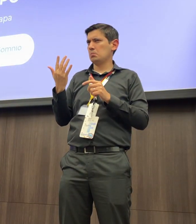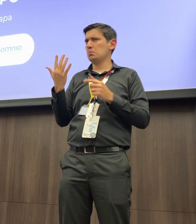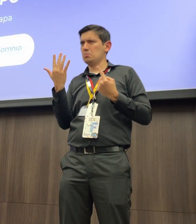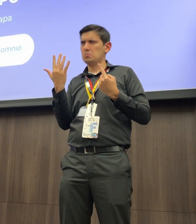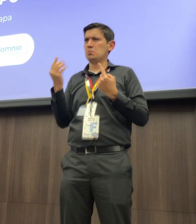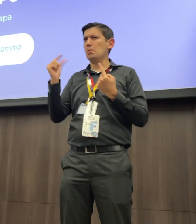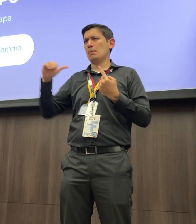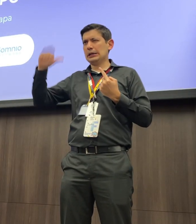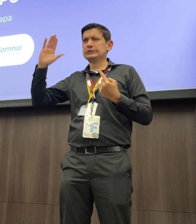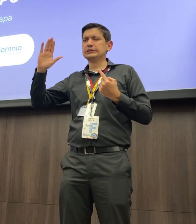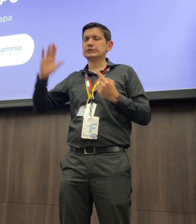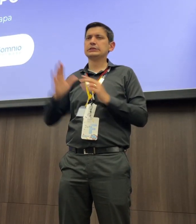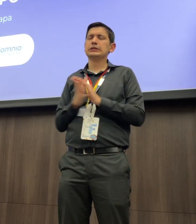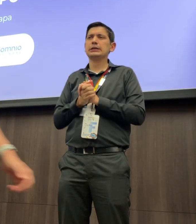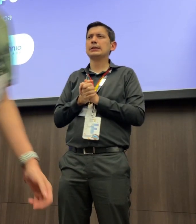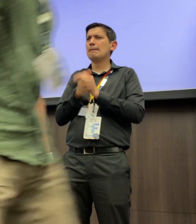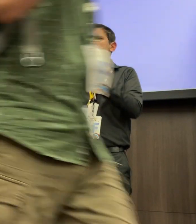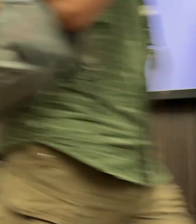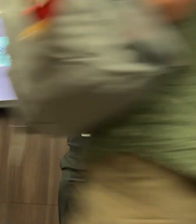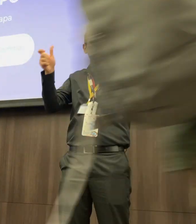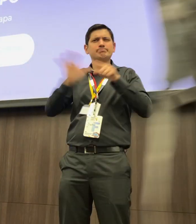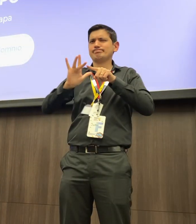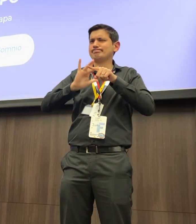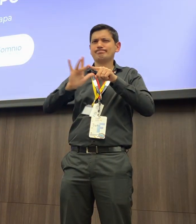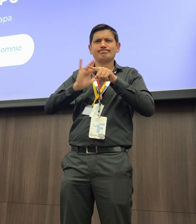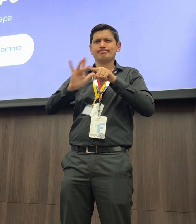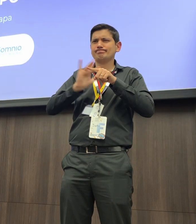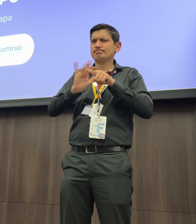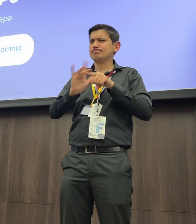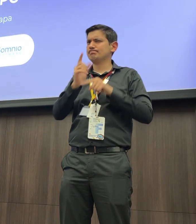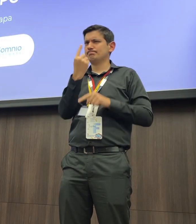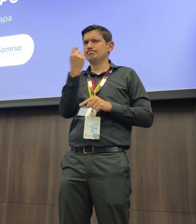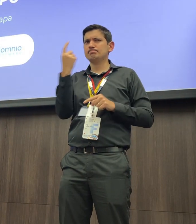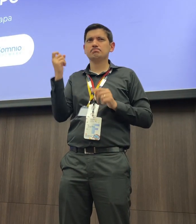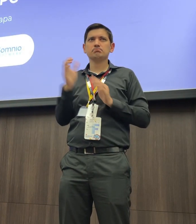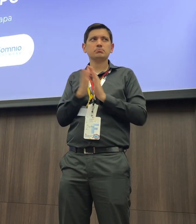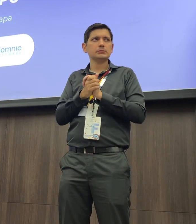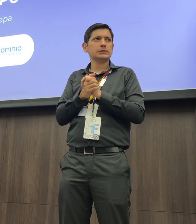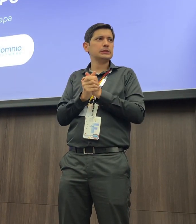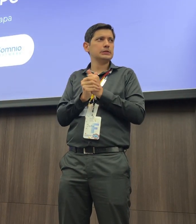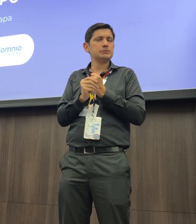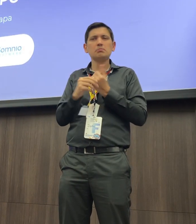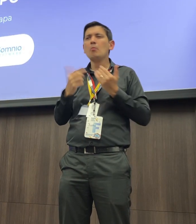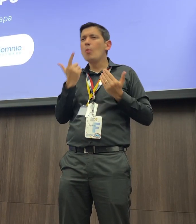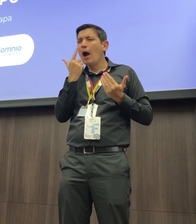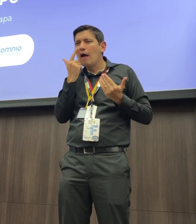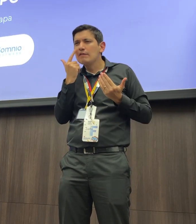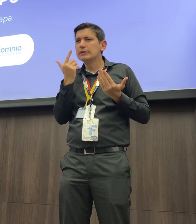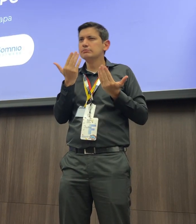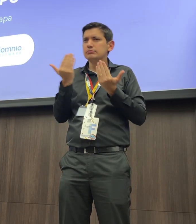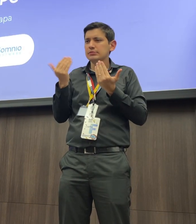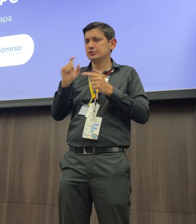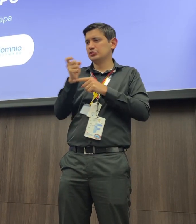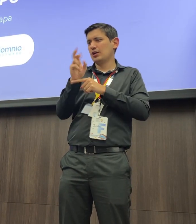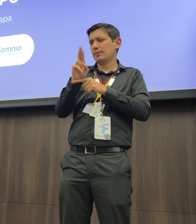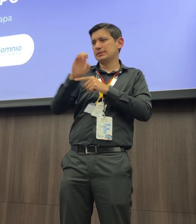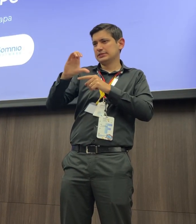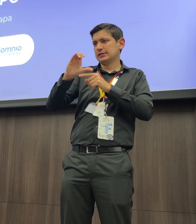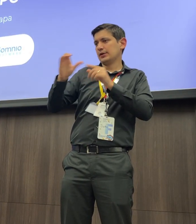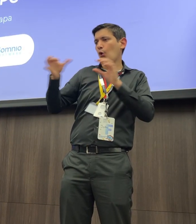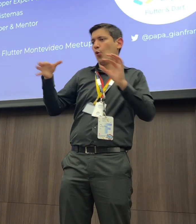levantadas. Pero la mayoría no lo han usado, así que bien, vamos a explorar un poco cómo integrar gRPC con Flutter